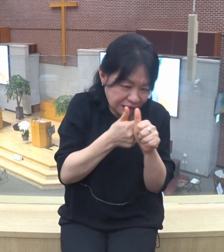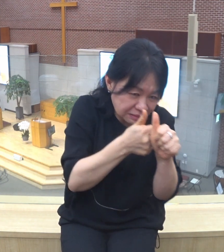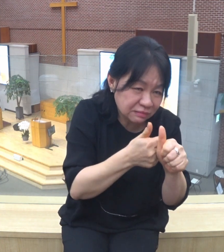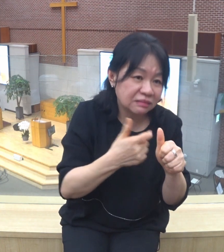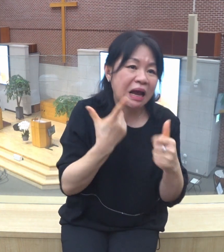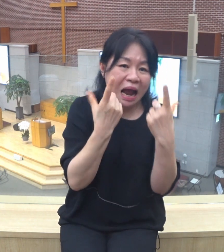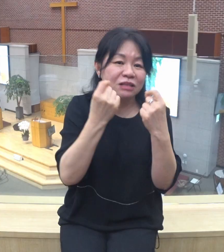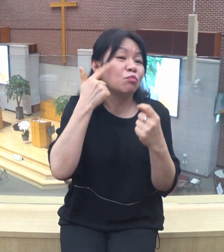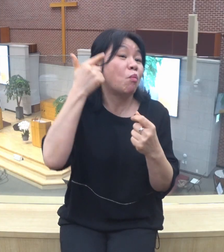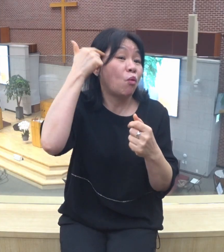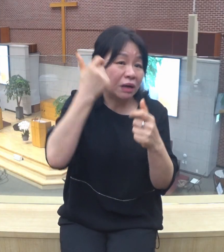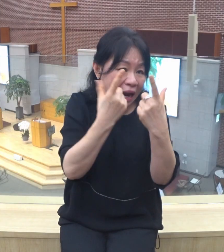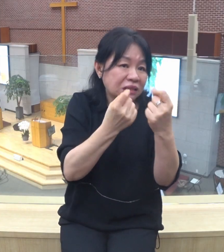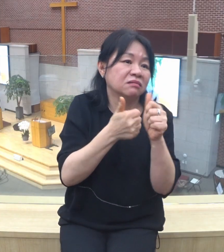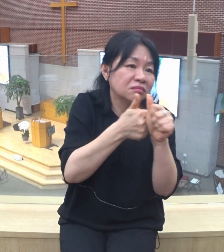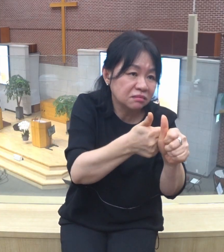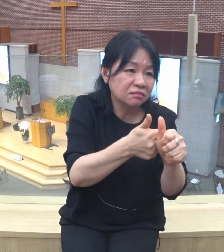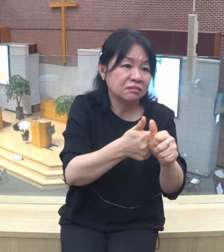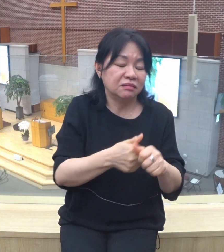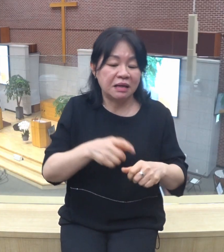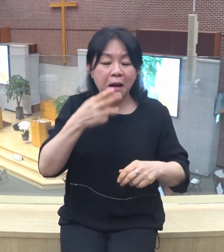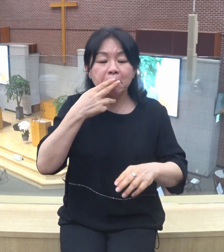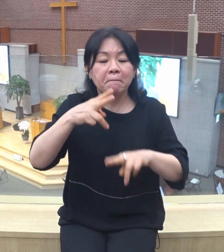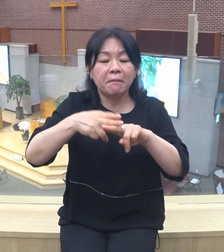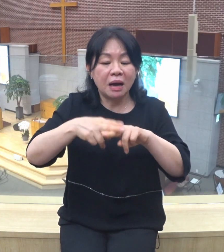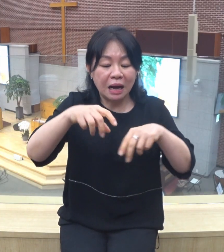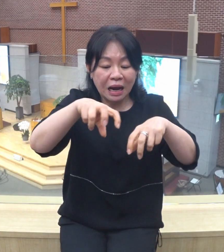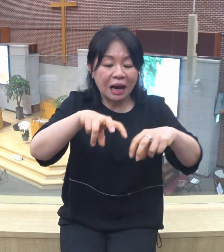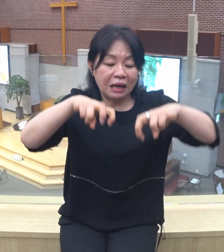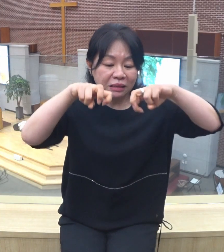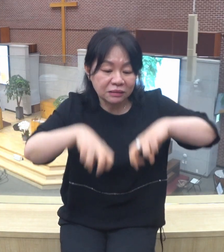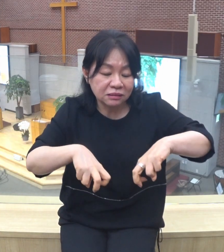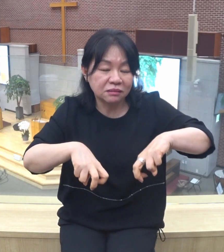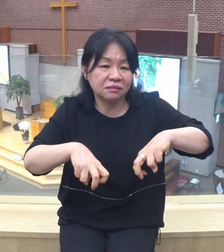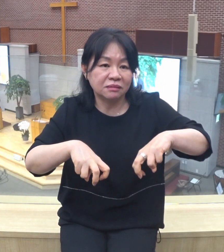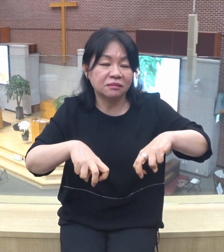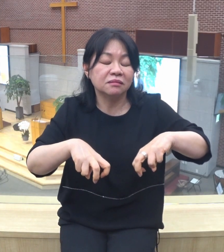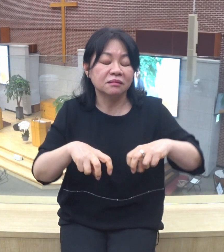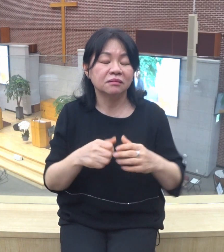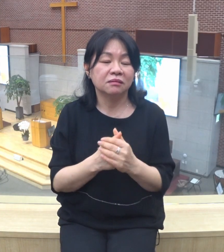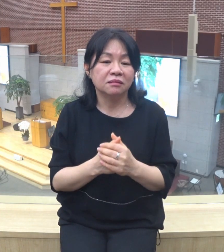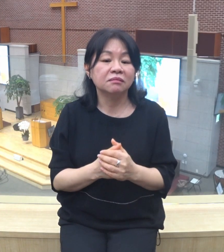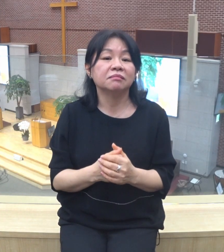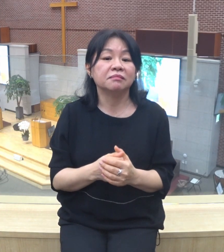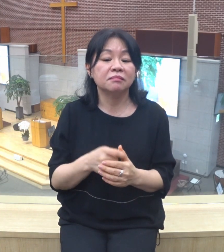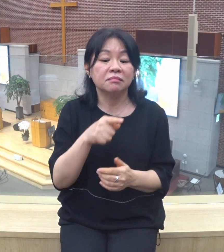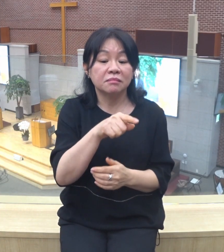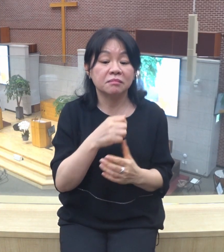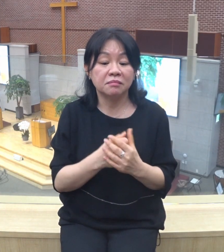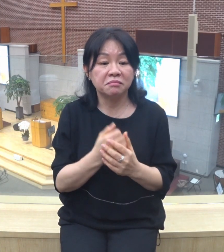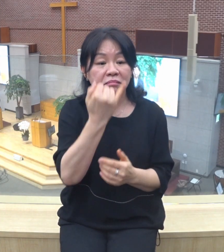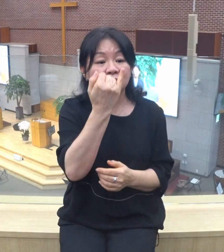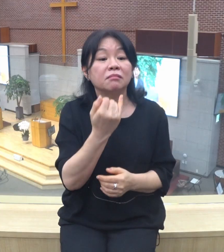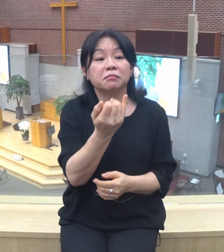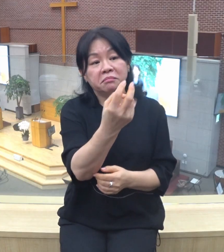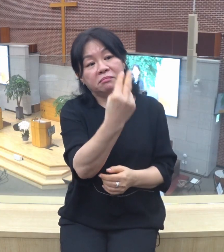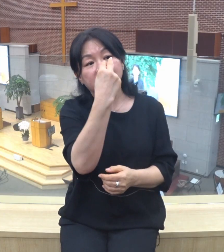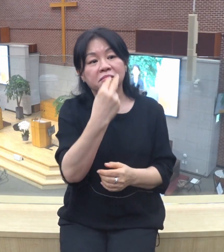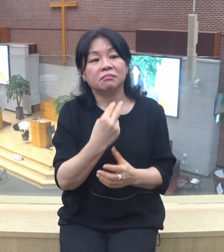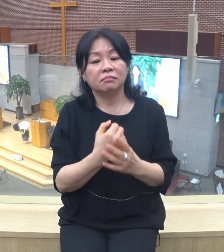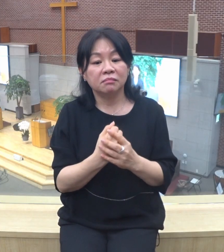안으로 들어갔습니다. 식탁에 앉아서 다리를 꼬고 턱을 쳐들며 저를